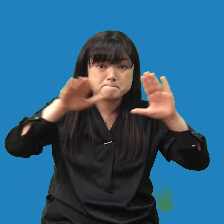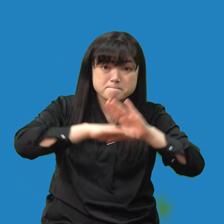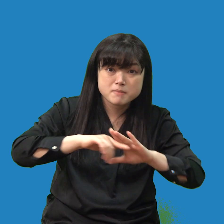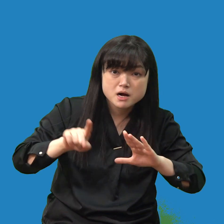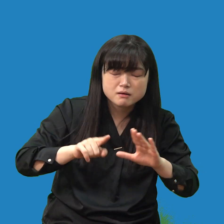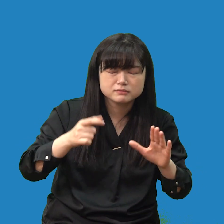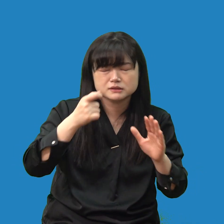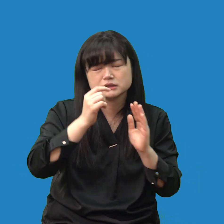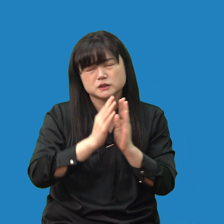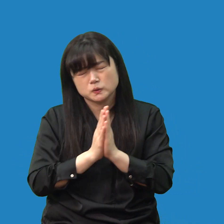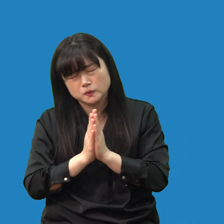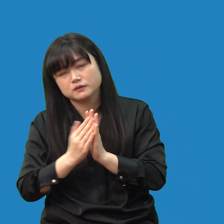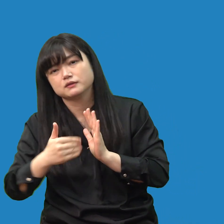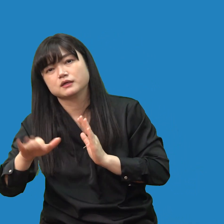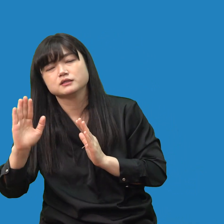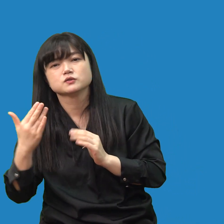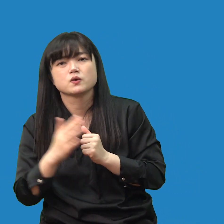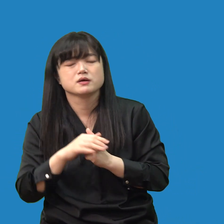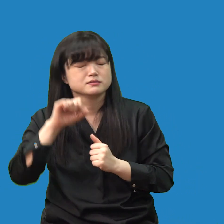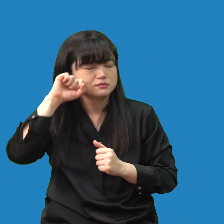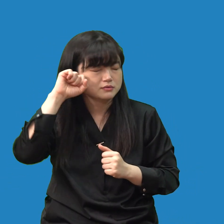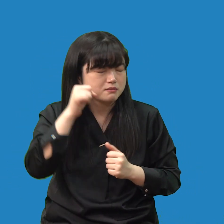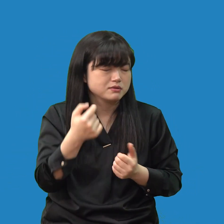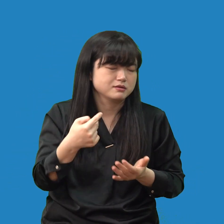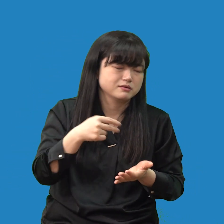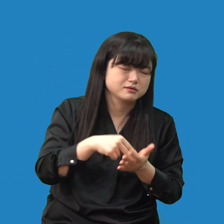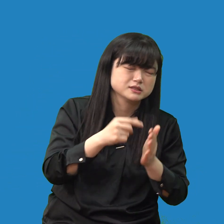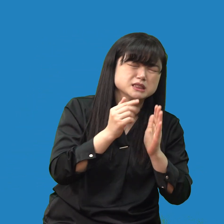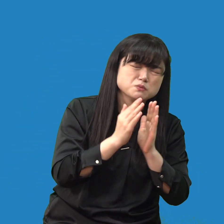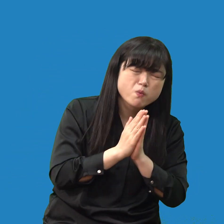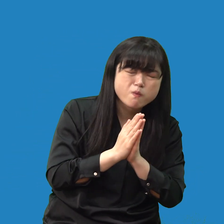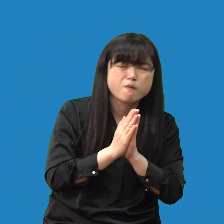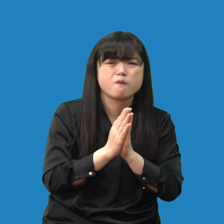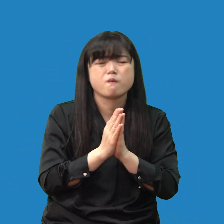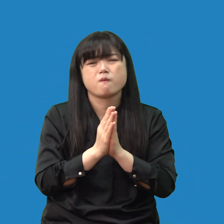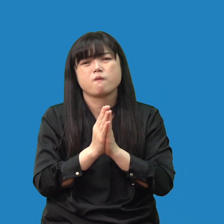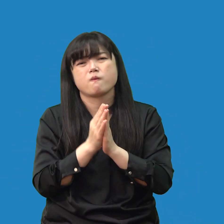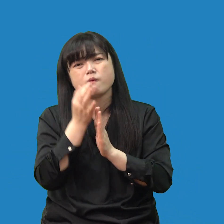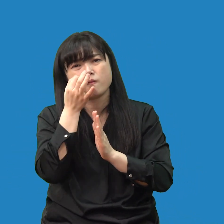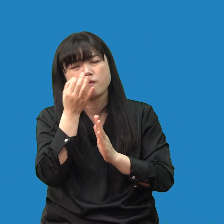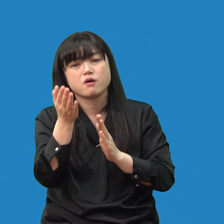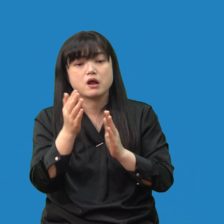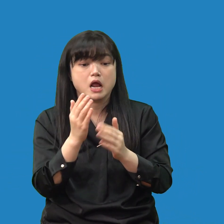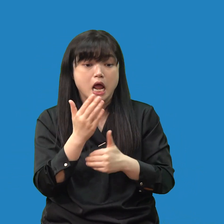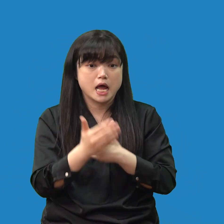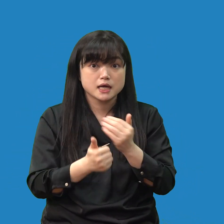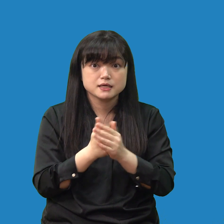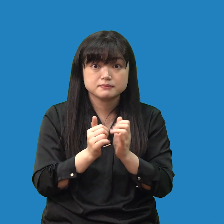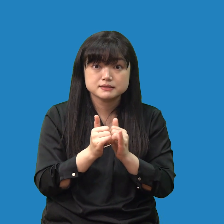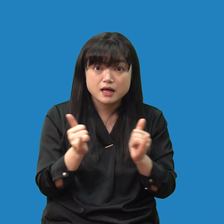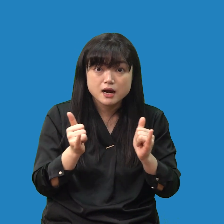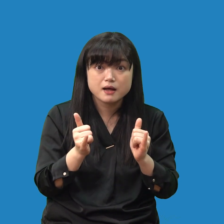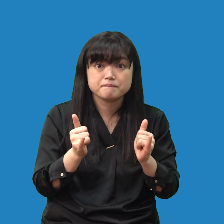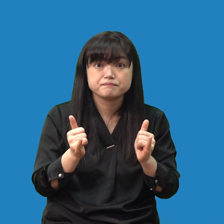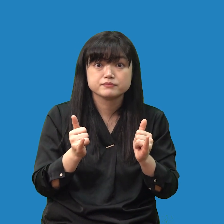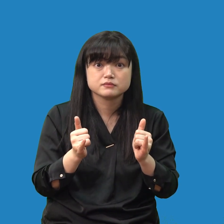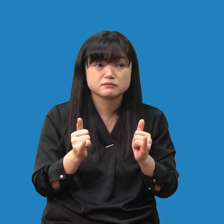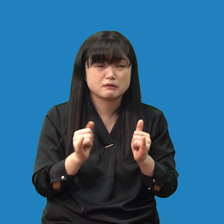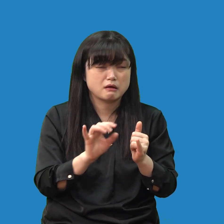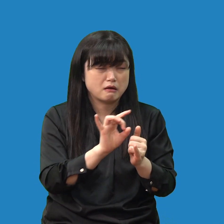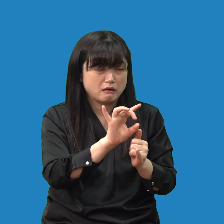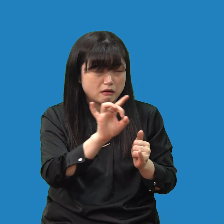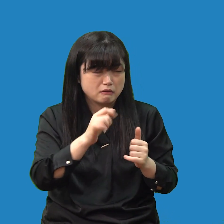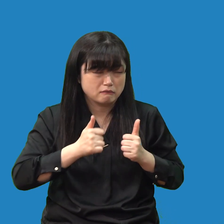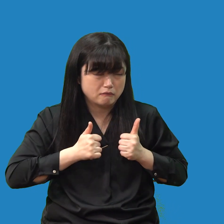밤에는 또 가서 기도하러 가시고, 새벽 미명에 또 깨서 기도하셨습니다. 하나님의 사람들 성경에 보면